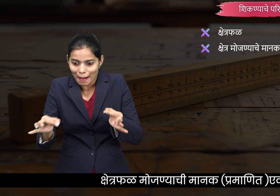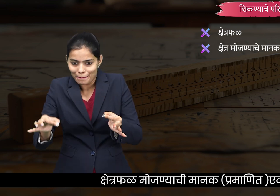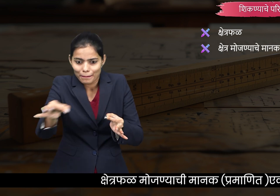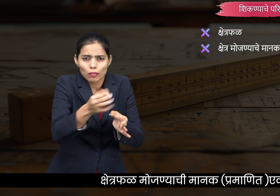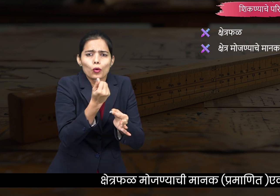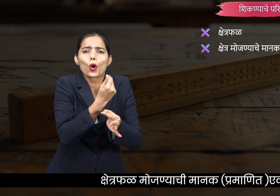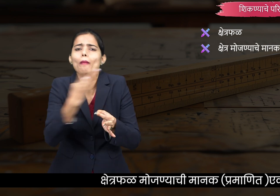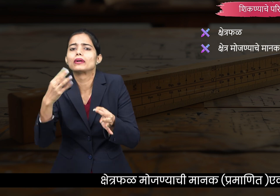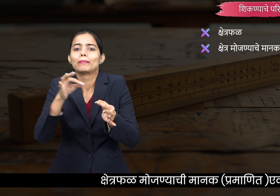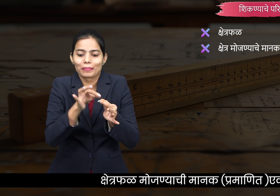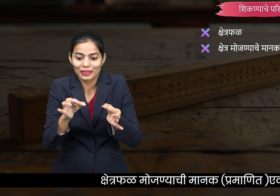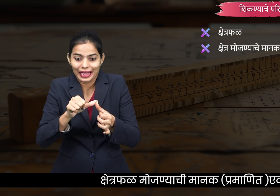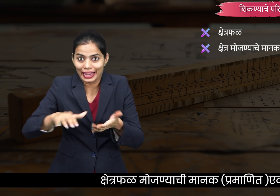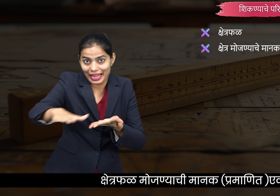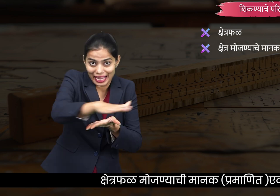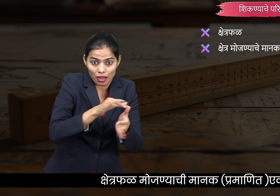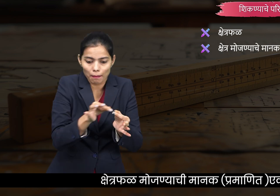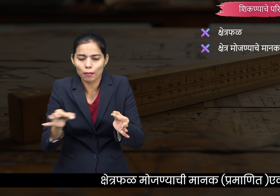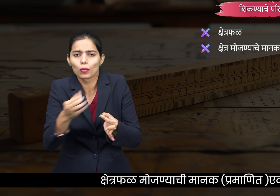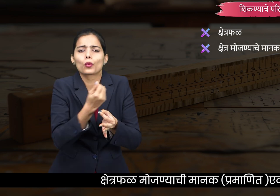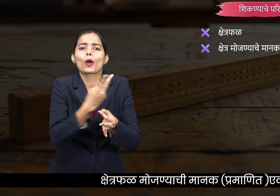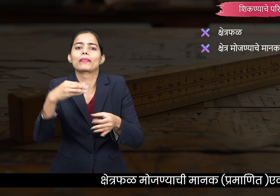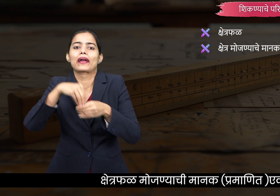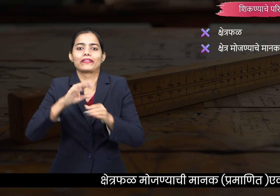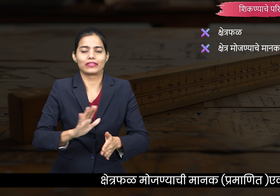मोजण्याची मानक प्रमाणित एकके,